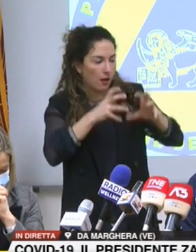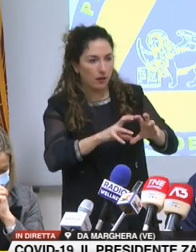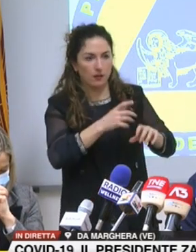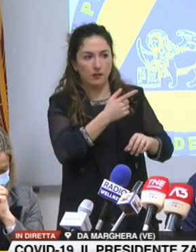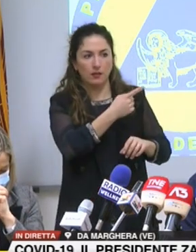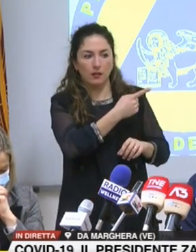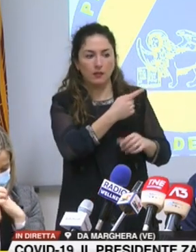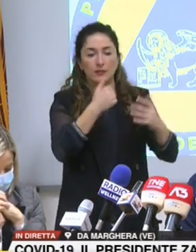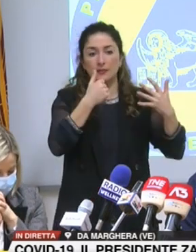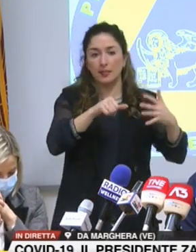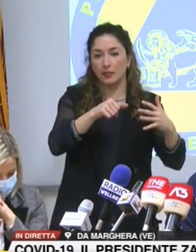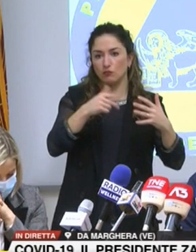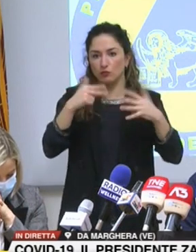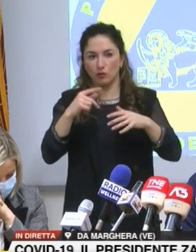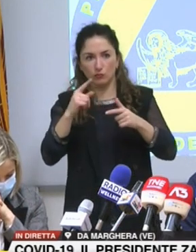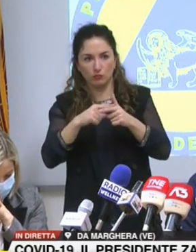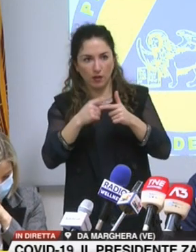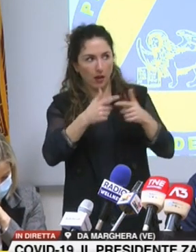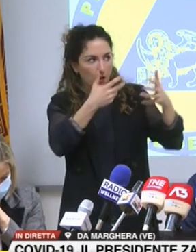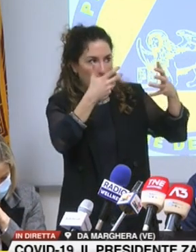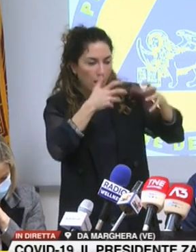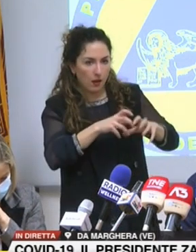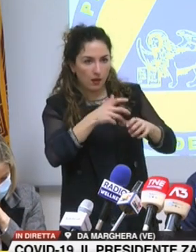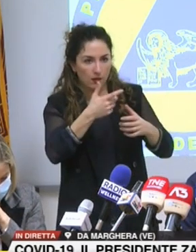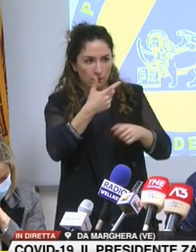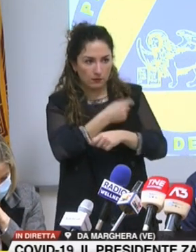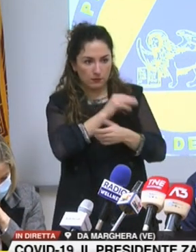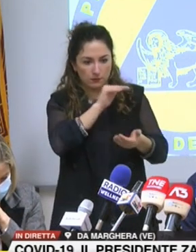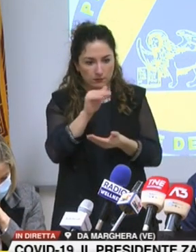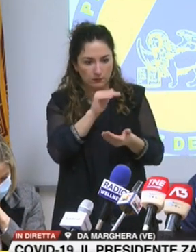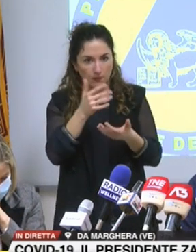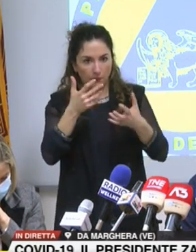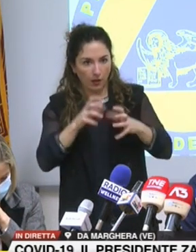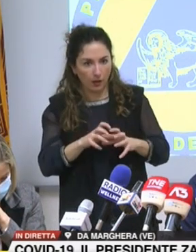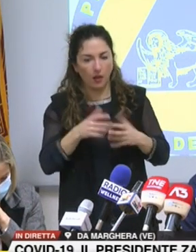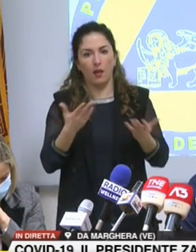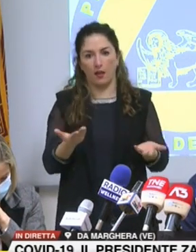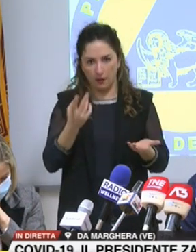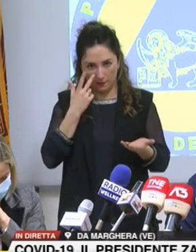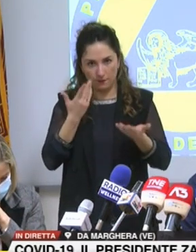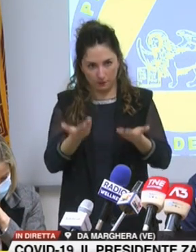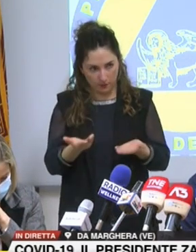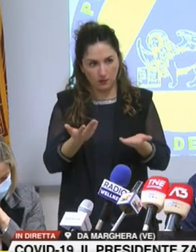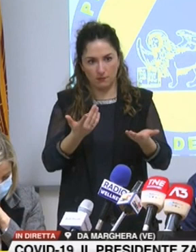dal 16 al 18 gennaio si è vista anche graficamente nelle nostre elaborazioni, con un rallentamento forte